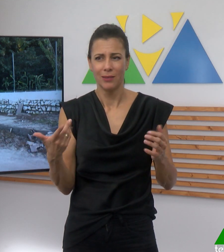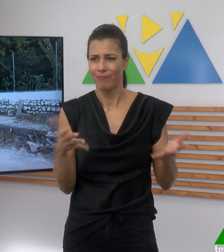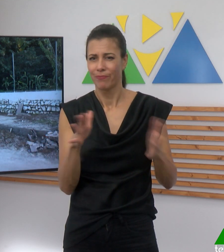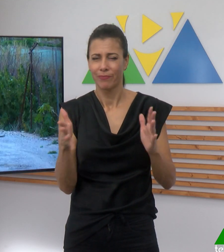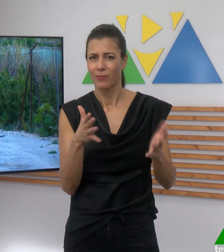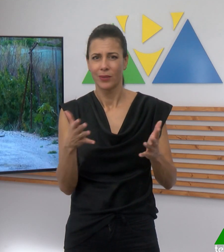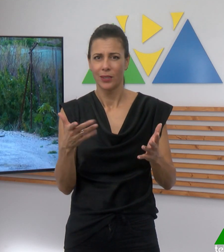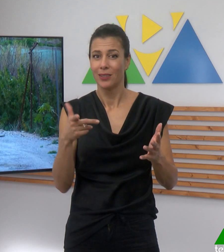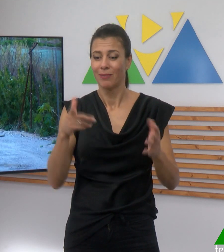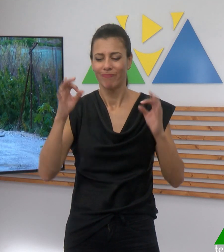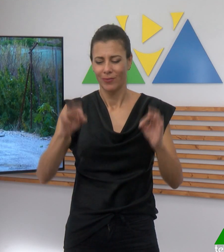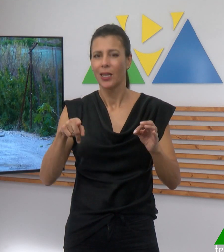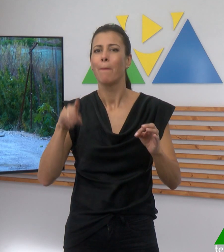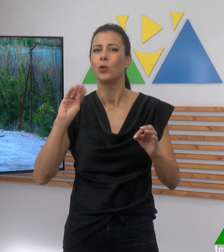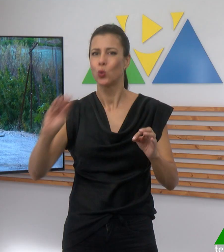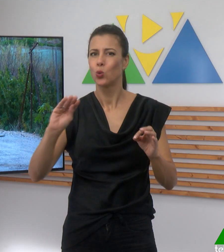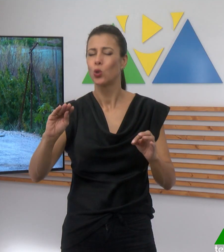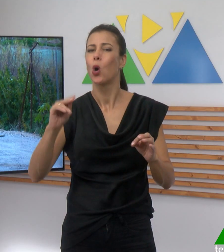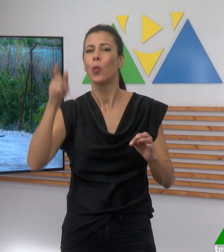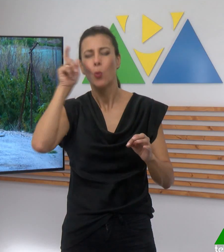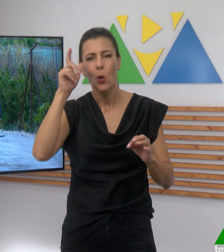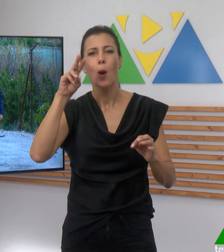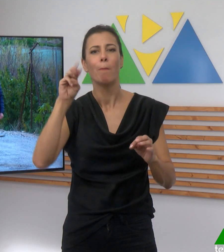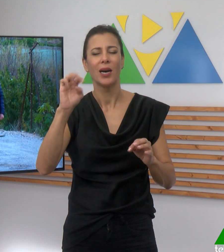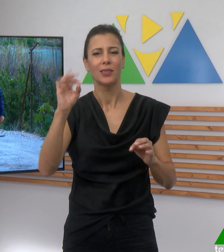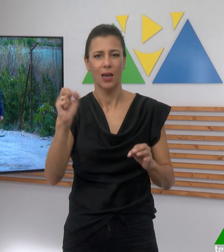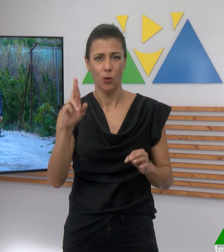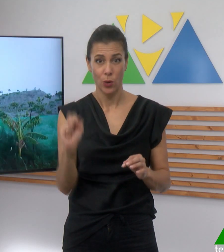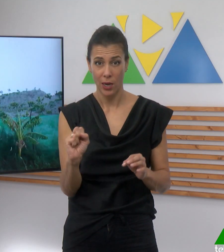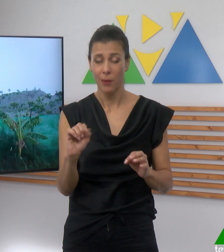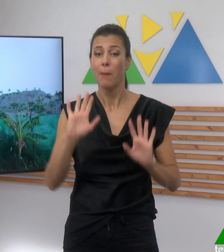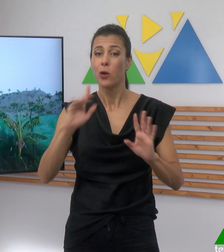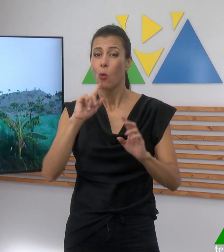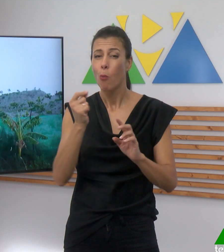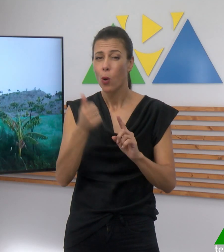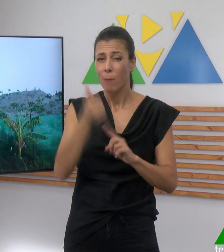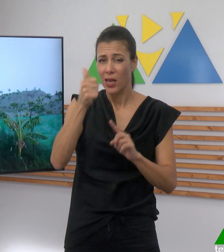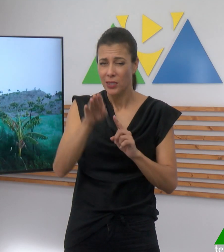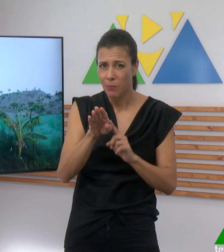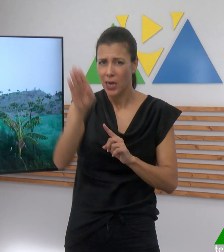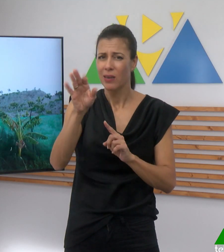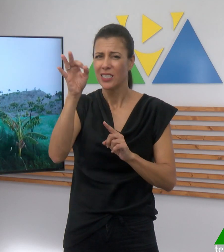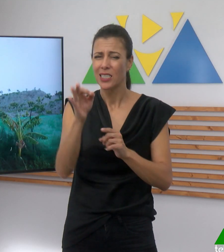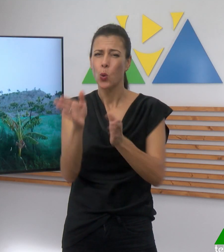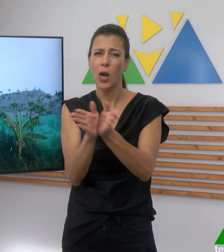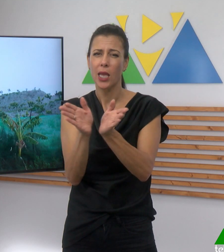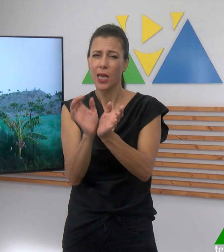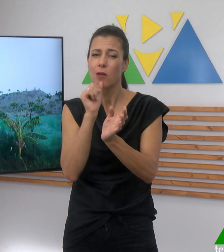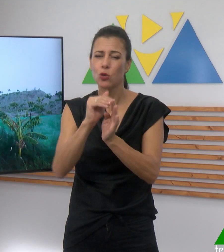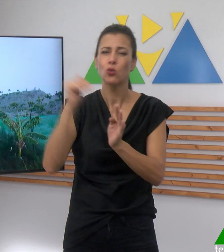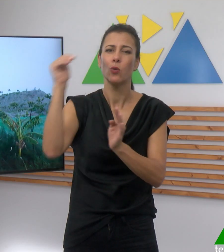patura estaba al lado del pueblo un poco más para arriba seguramente en la esquina más superior terminaba el pago del puente